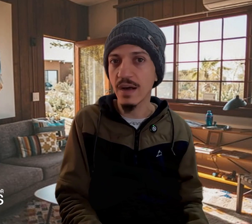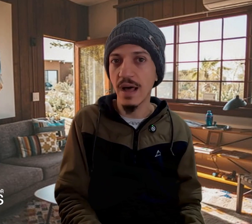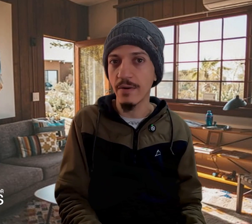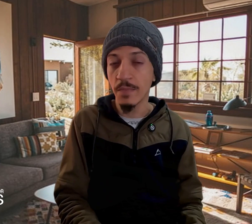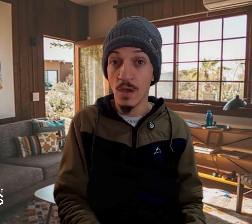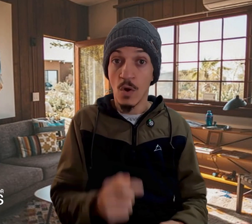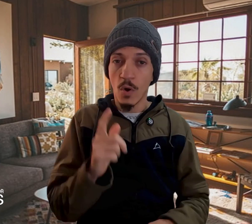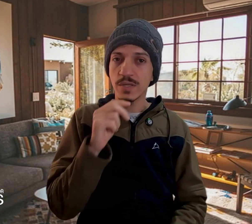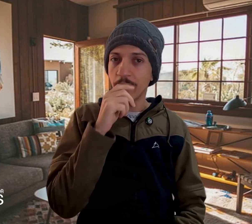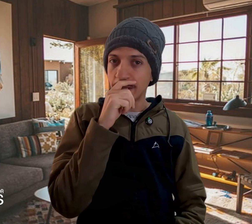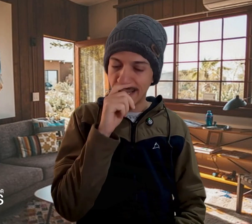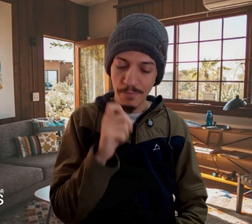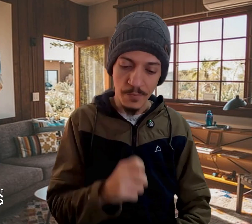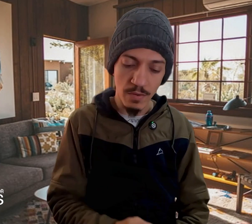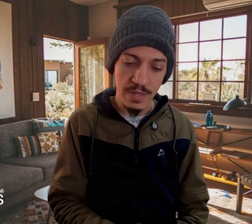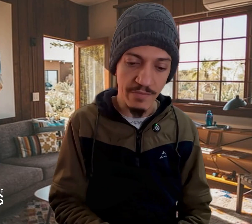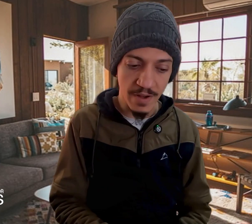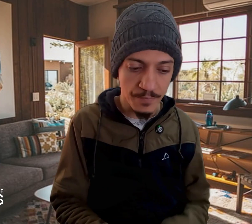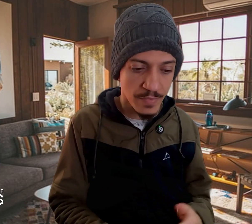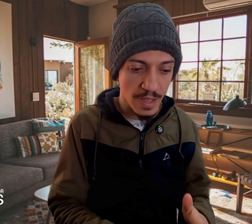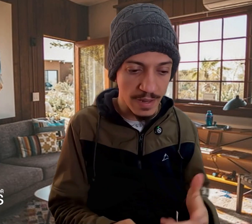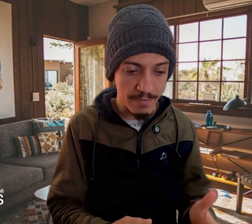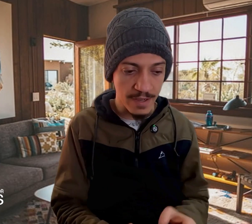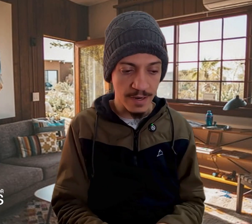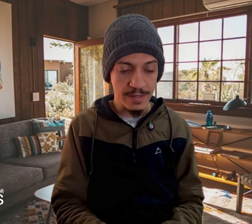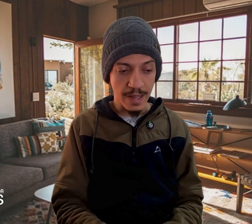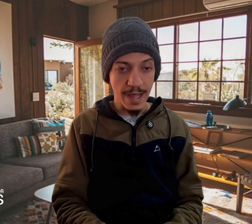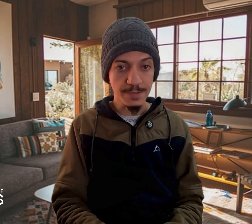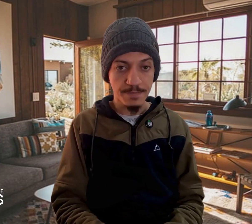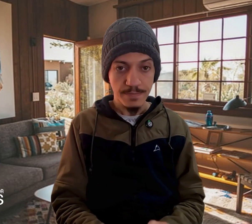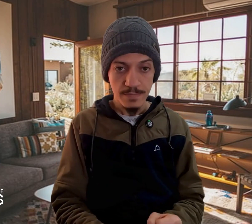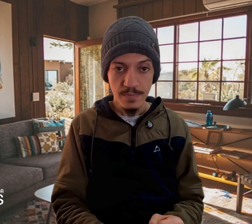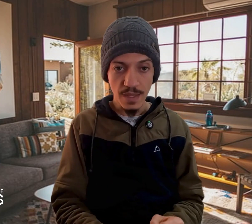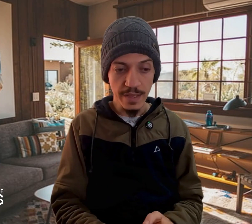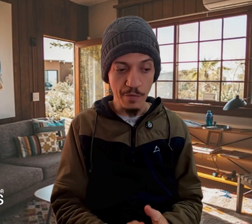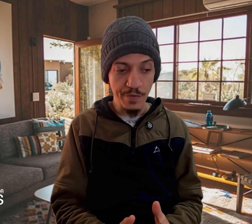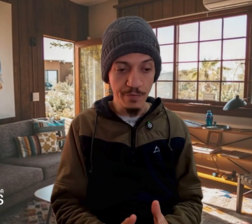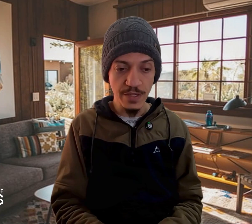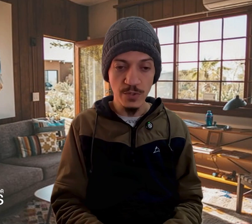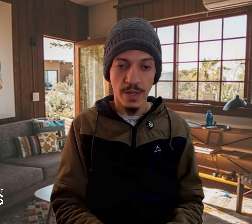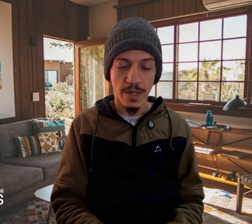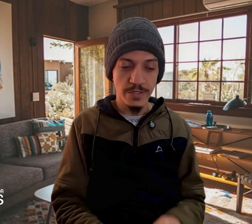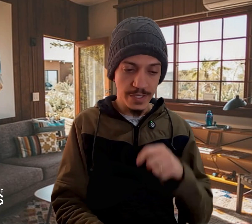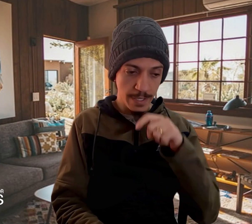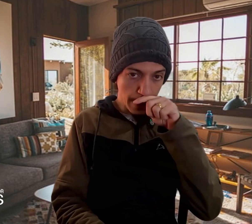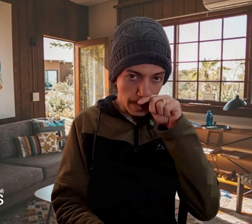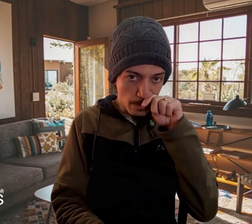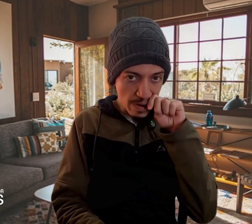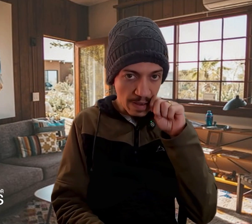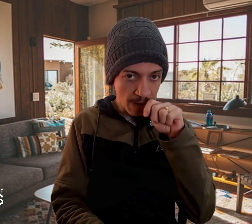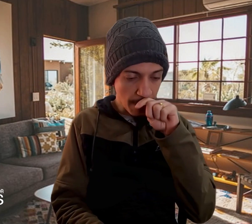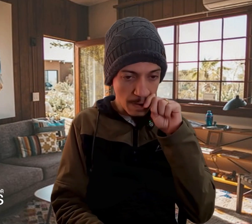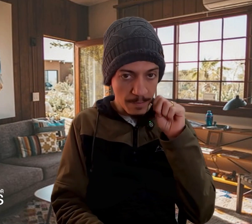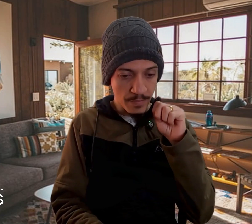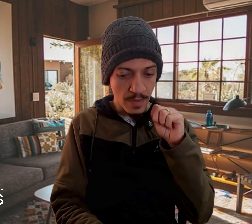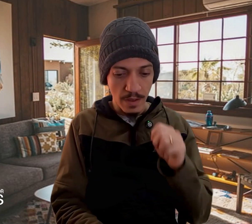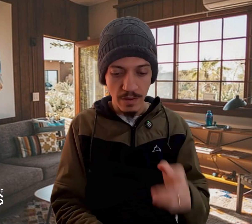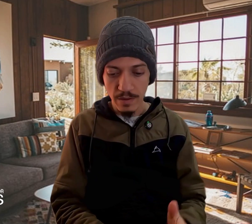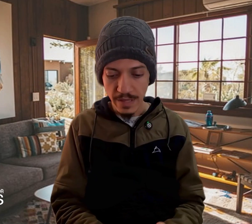claro. Hoje, por exemplo, eu estava navegando na internet e eu vi o vídeo de uma